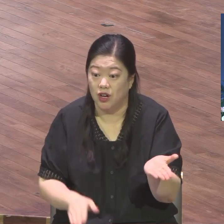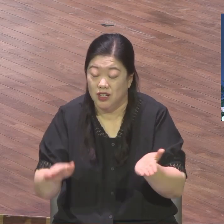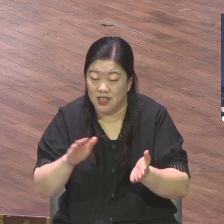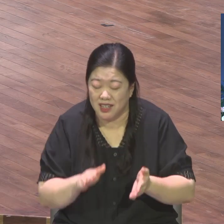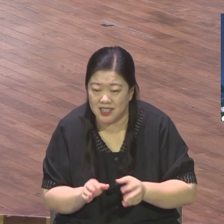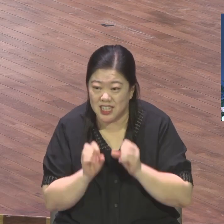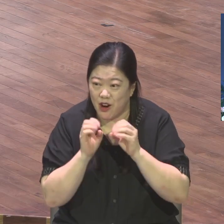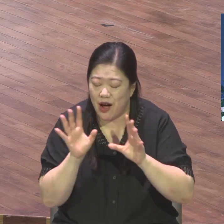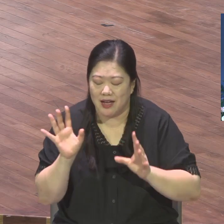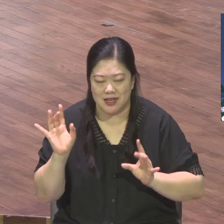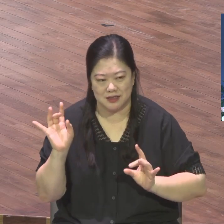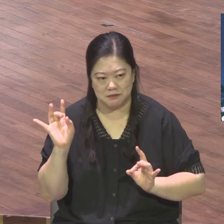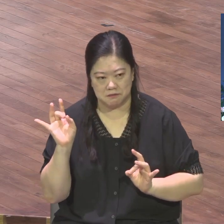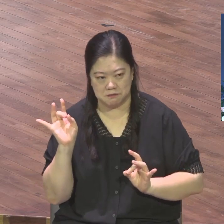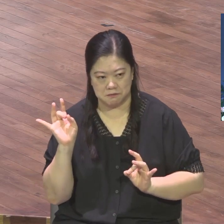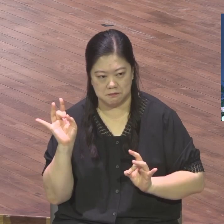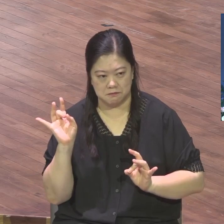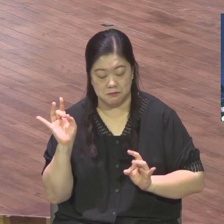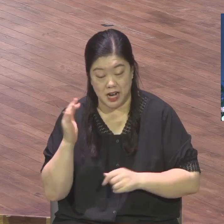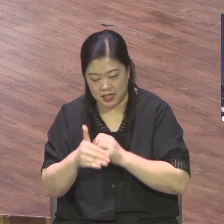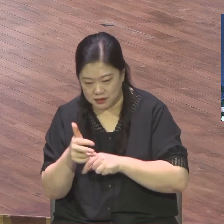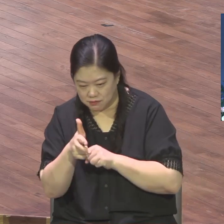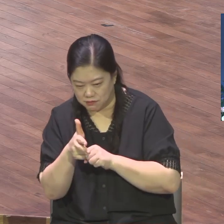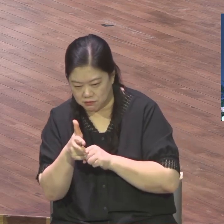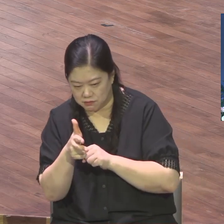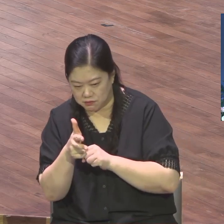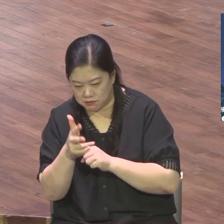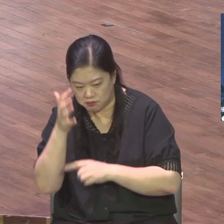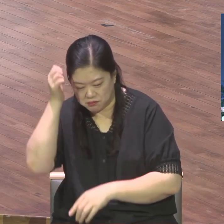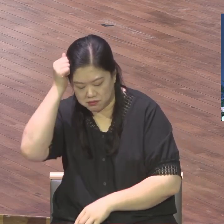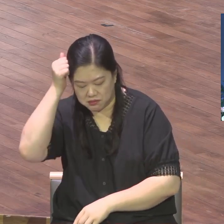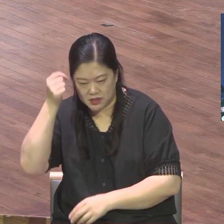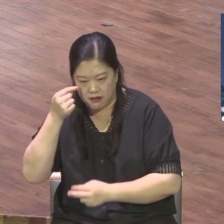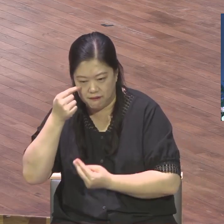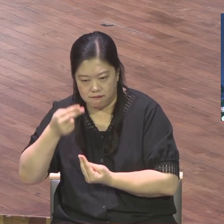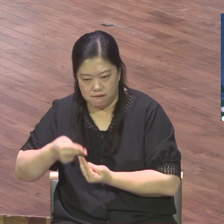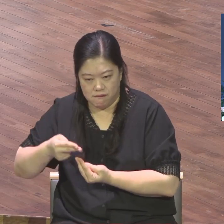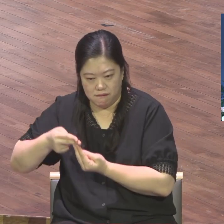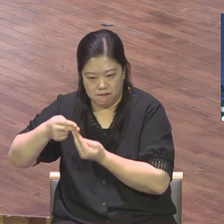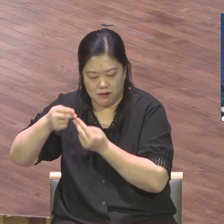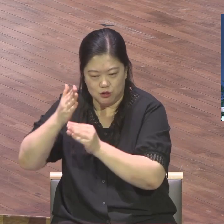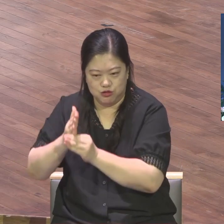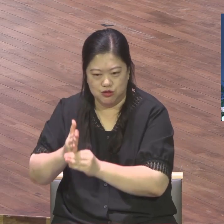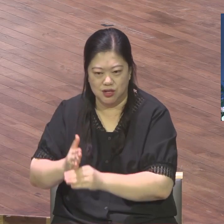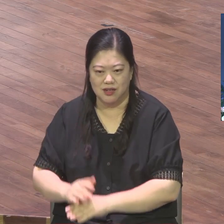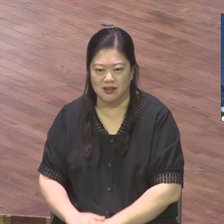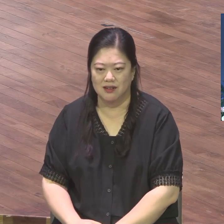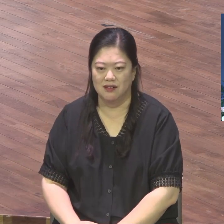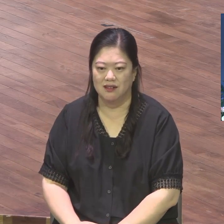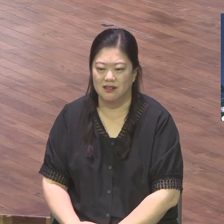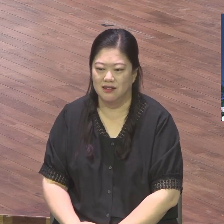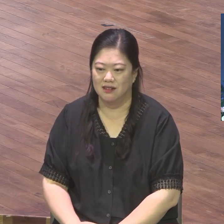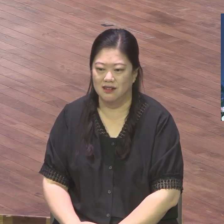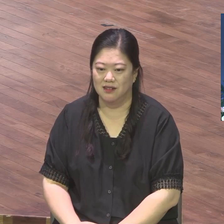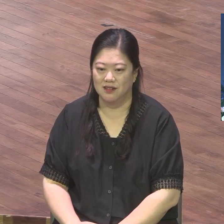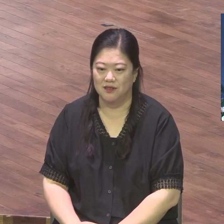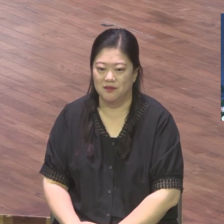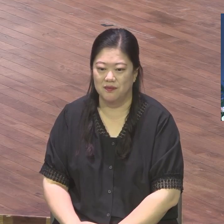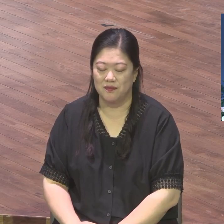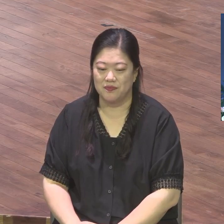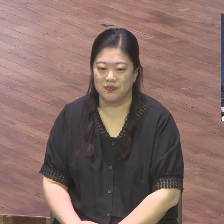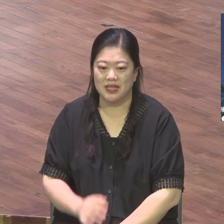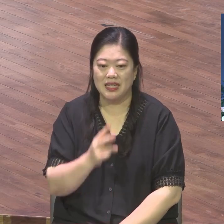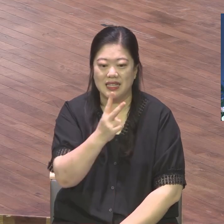사실 하나님께서 이스라엘 백성들을 택하시고 시내산 언약을 맺으신 핵심도 237나라